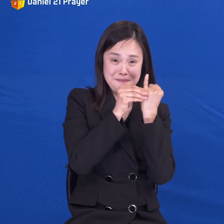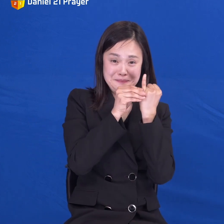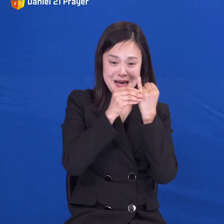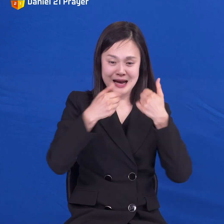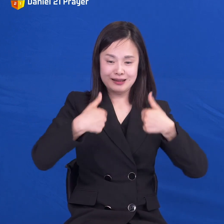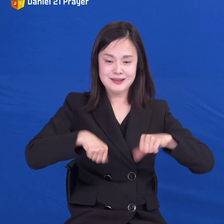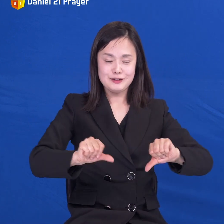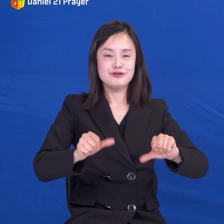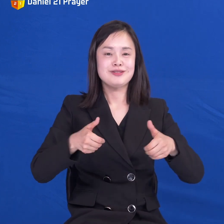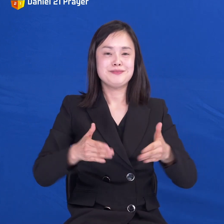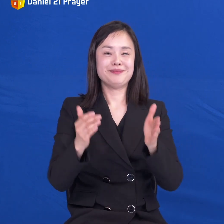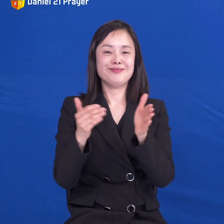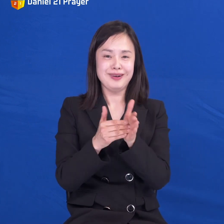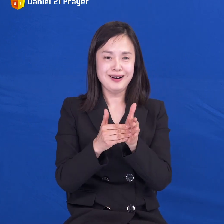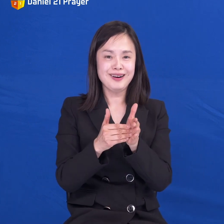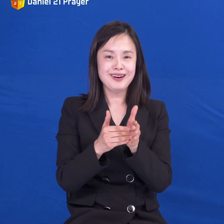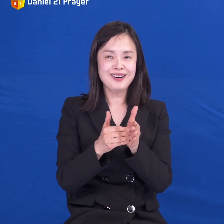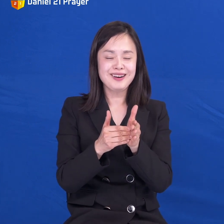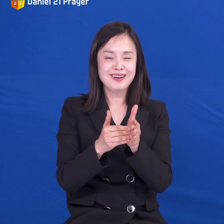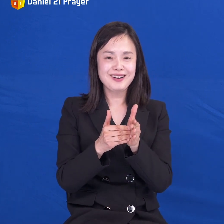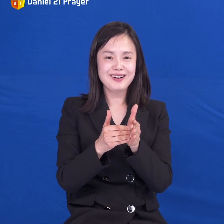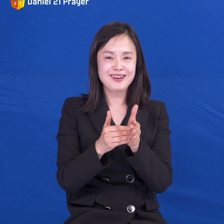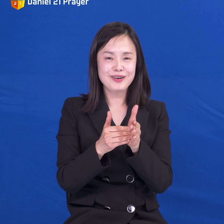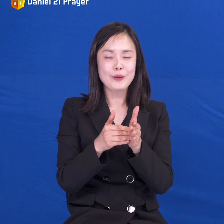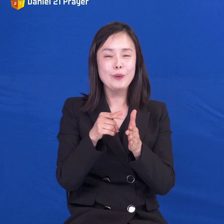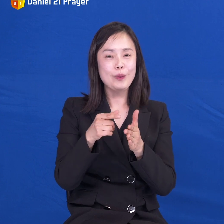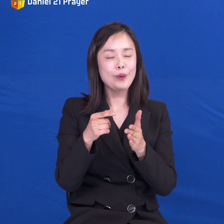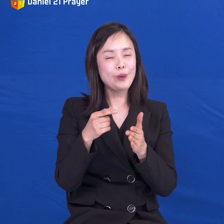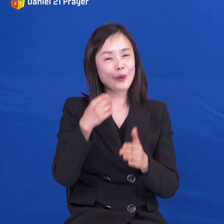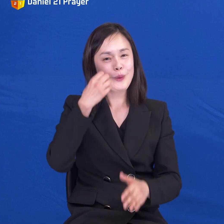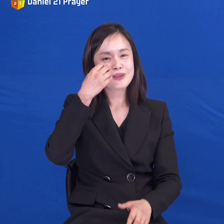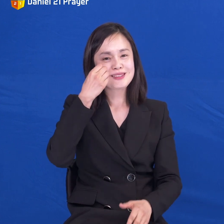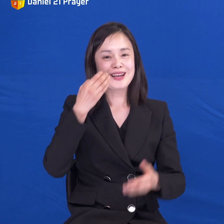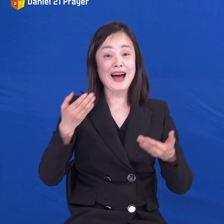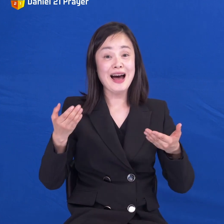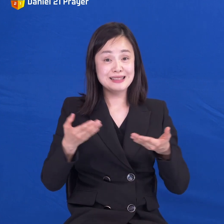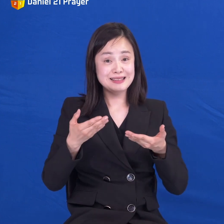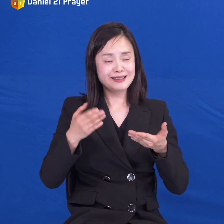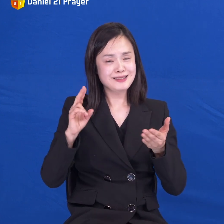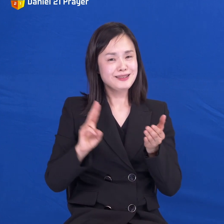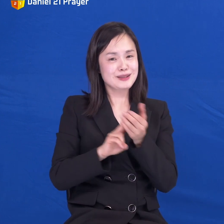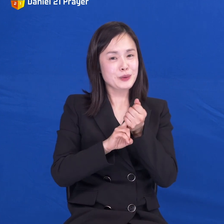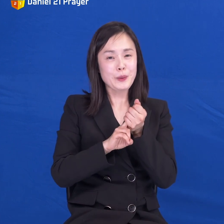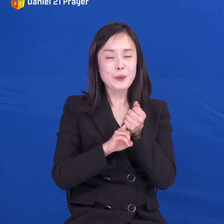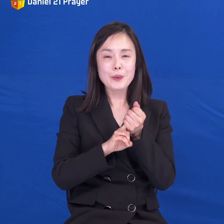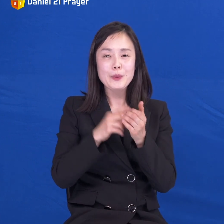여러분, 이러한 일이 왜 되었겠습니까?